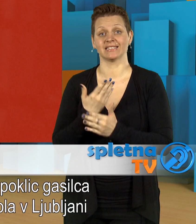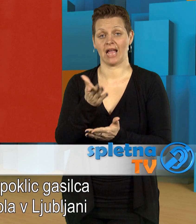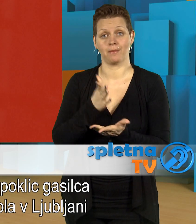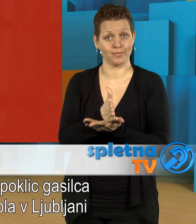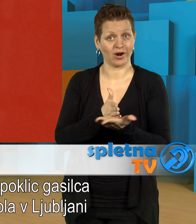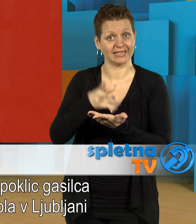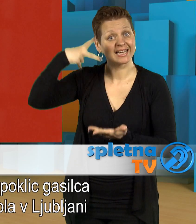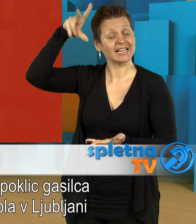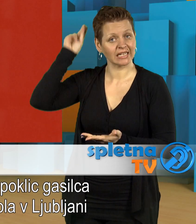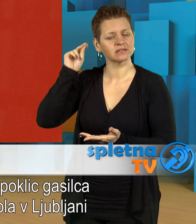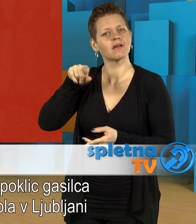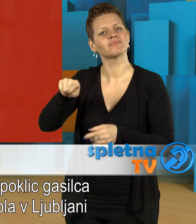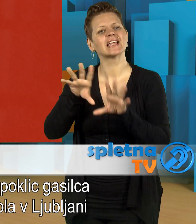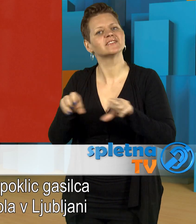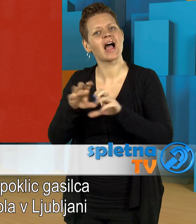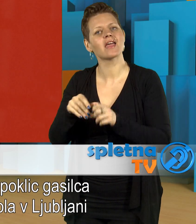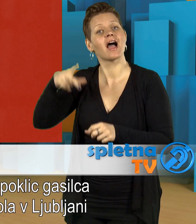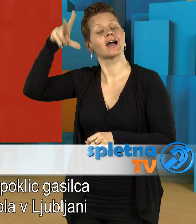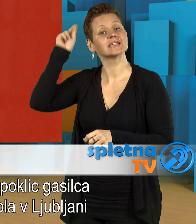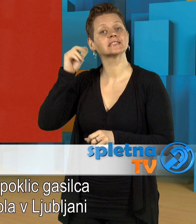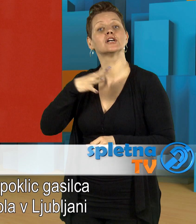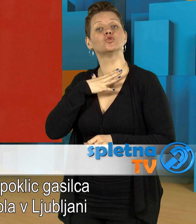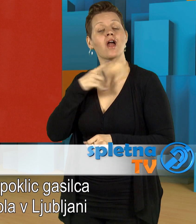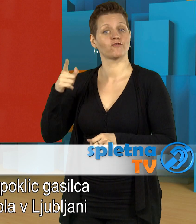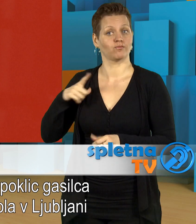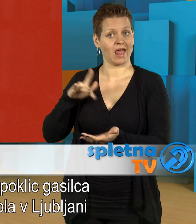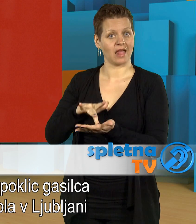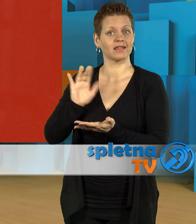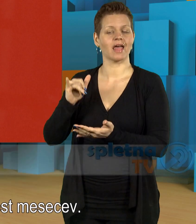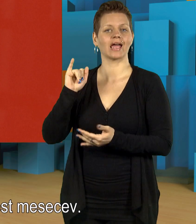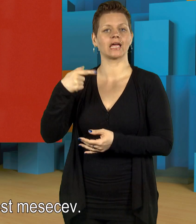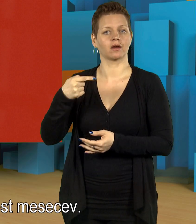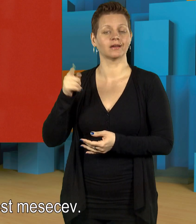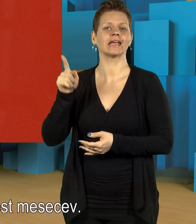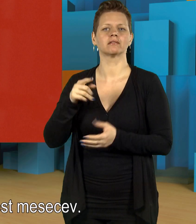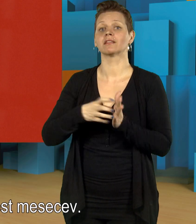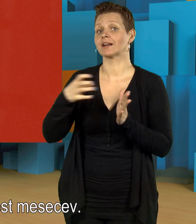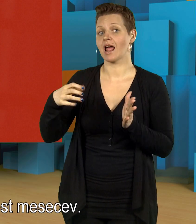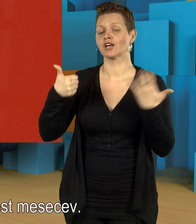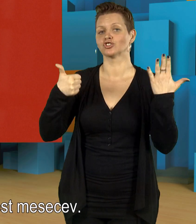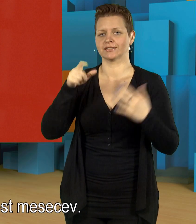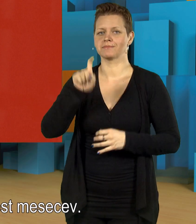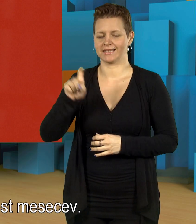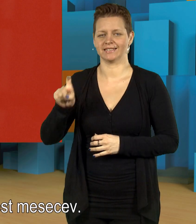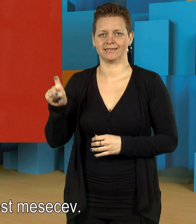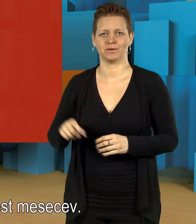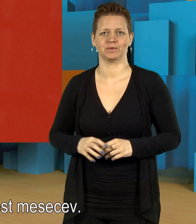Usposabljanje za poklic gasilca izvaja gasilska šola v Ljubljani na Igu in traja 6 mesecev.